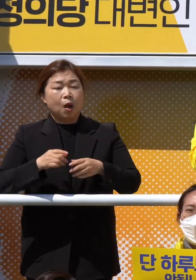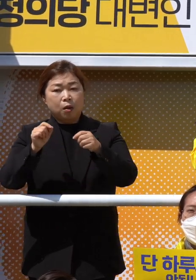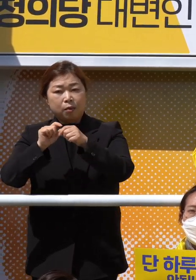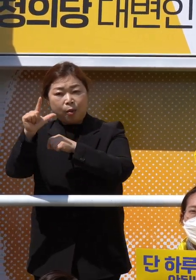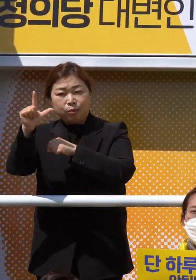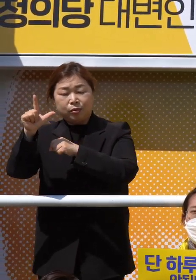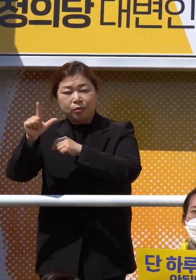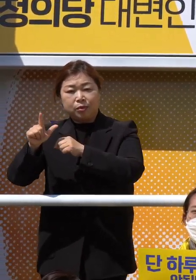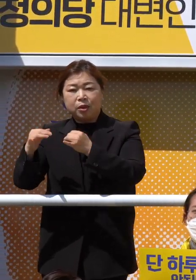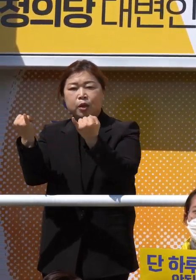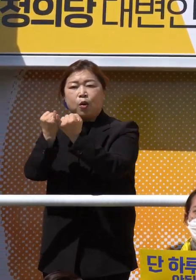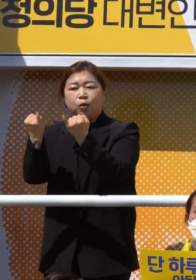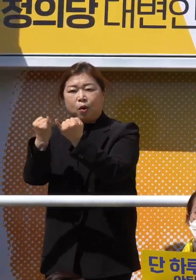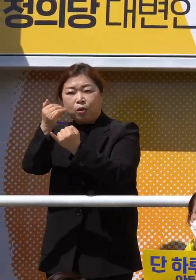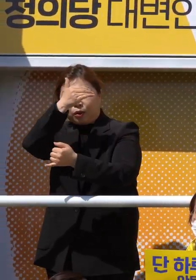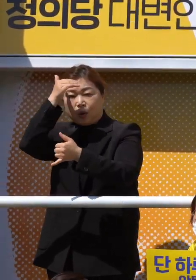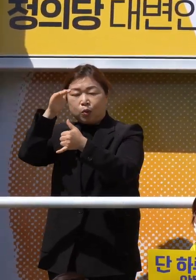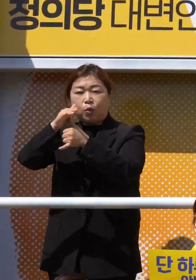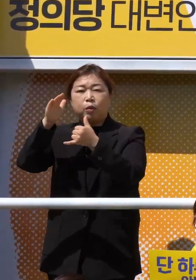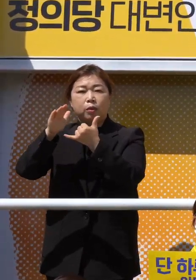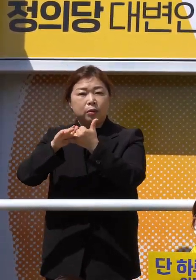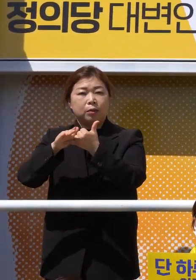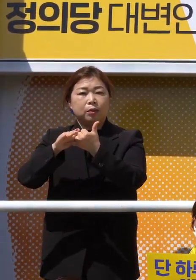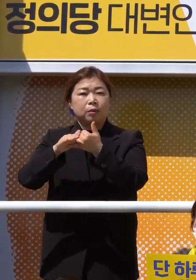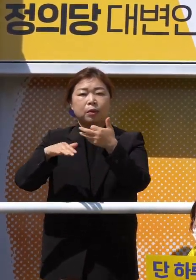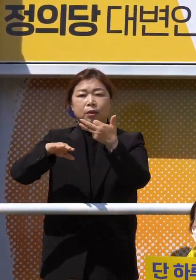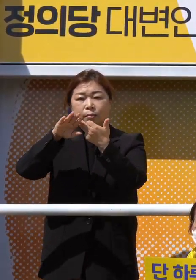대부분의 여성과 청소년이